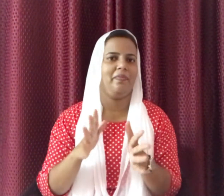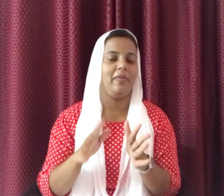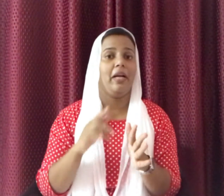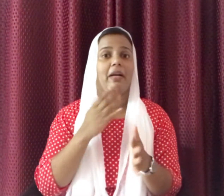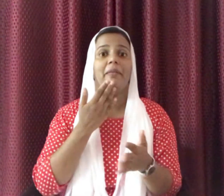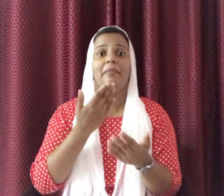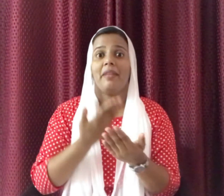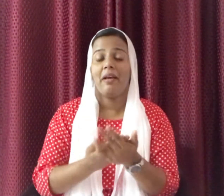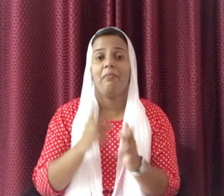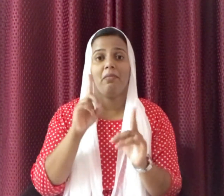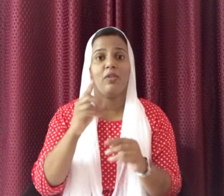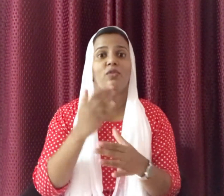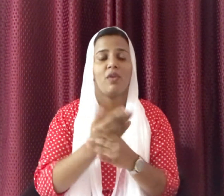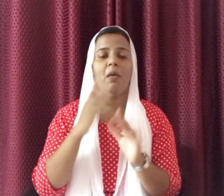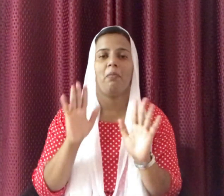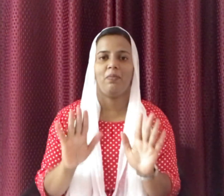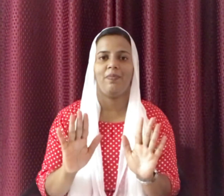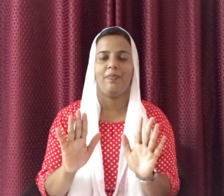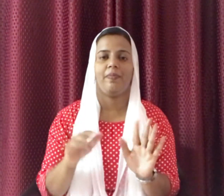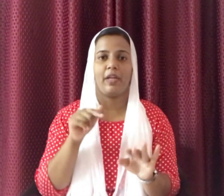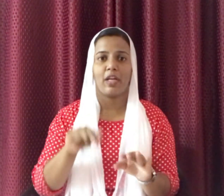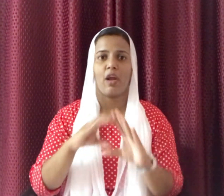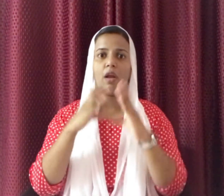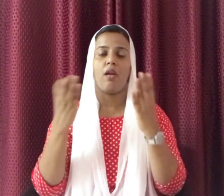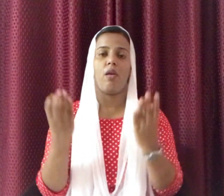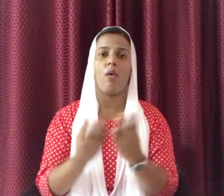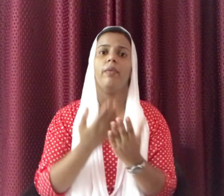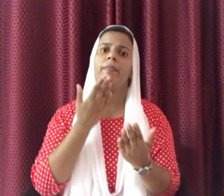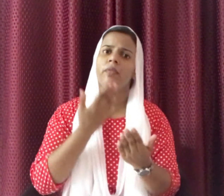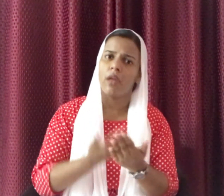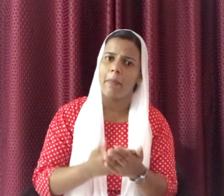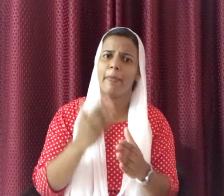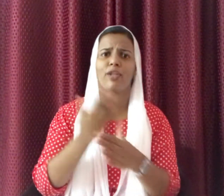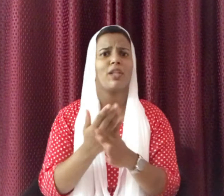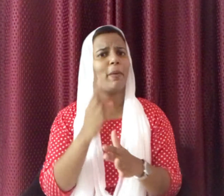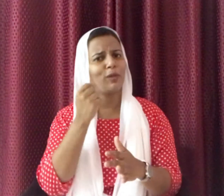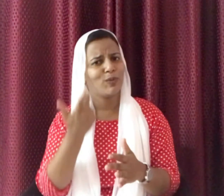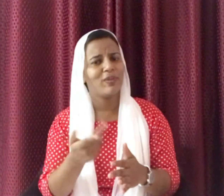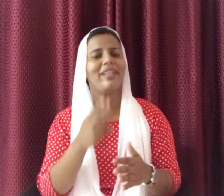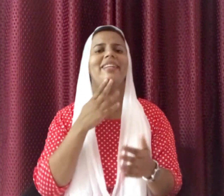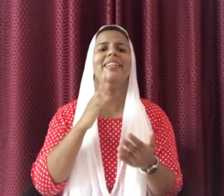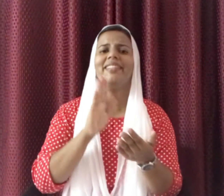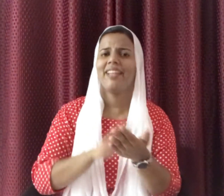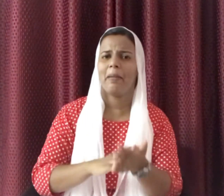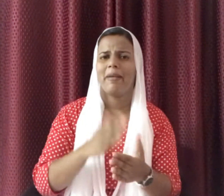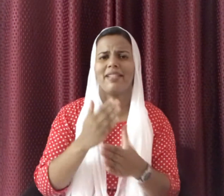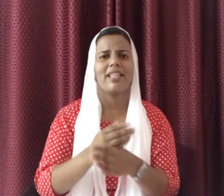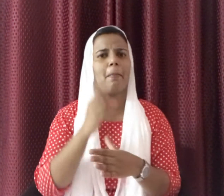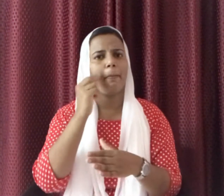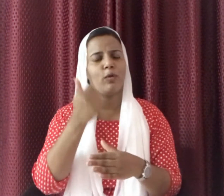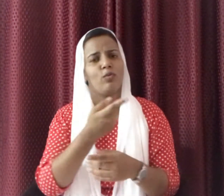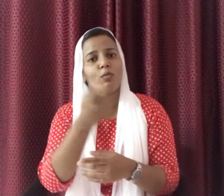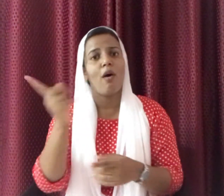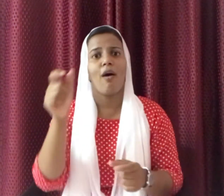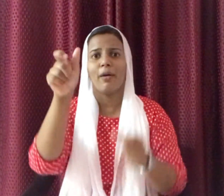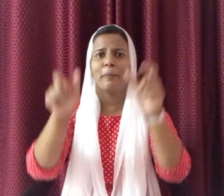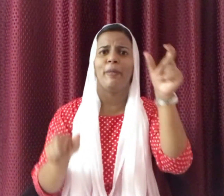നന്മ മാത്രമേ അനുകരിക്കാവൂ. നിങ്ങൾക്കറിയാമല്ലോ ഈ ലോകത്തിൽ നന്മ ചെയ്യുന്നവരുണ്ട്, തിന്മ ചെയ്യുന്നവരുണ്ട്. ഒരുപക്ഷെ നിങ്ങളുടെ ദൃഷ്ടിയിൽ തിന്മ ചെയ്യുന്ന അനേകരെ നിങ്ങൾക്ക് കാണാൻ